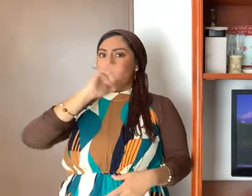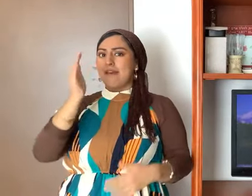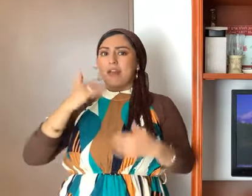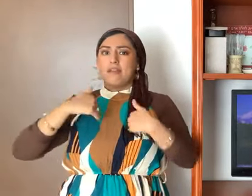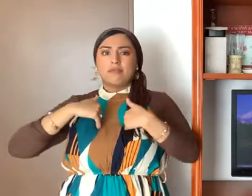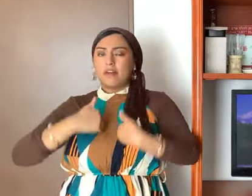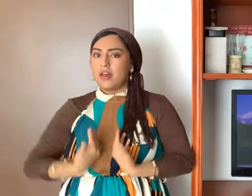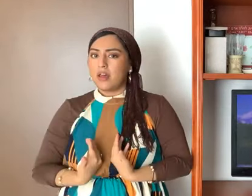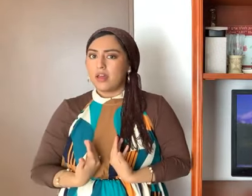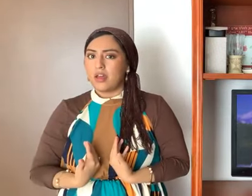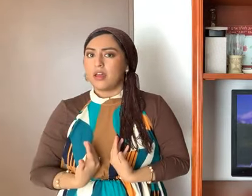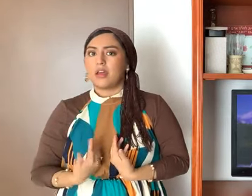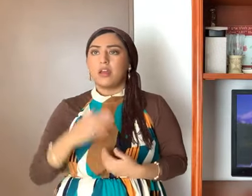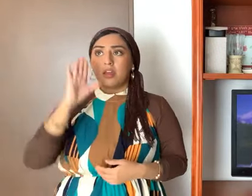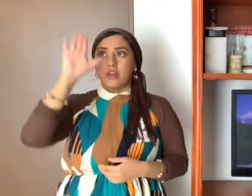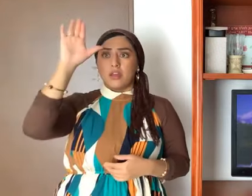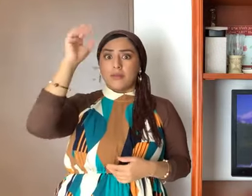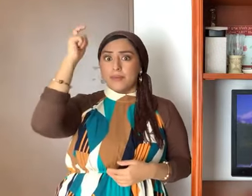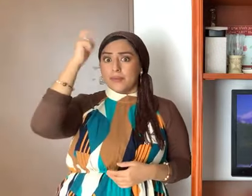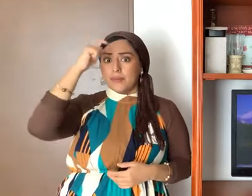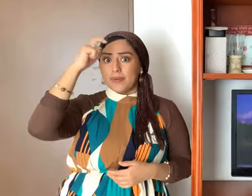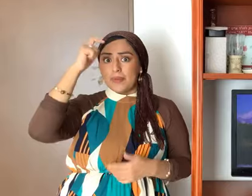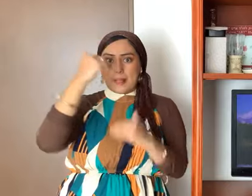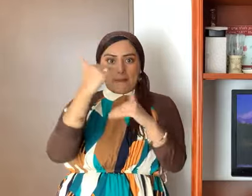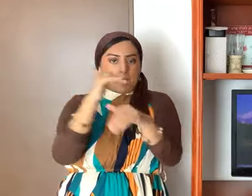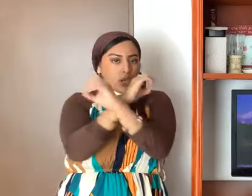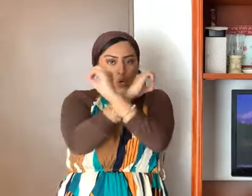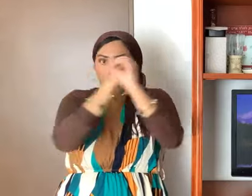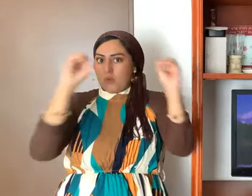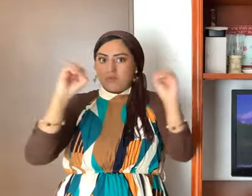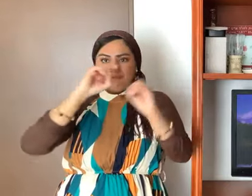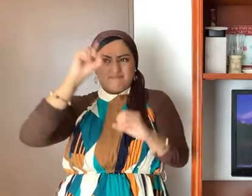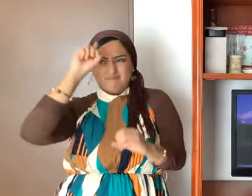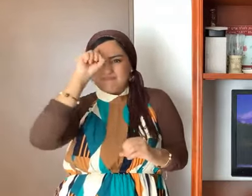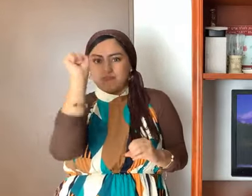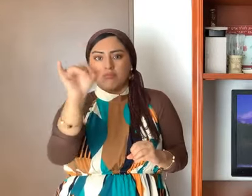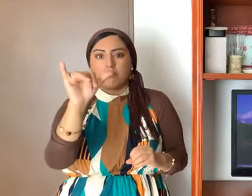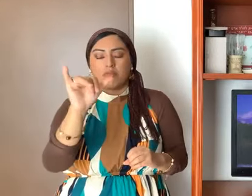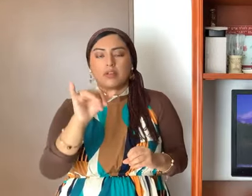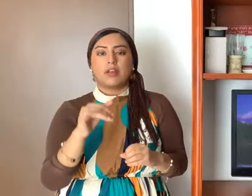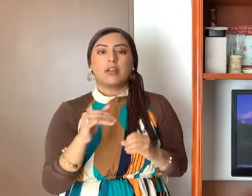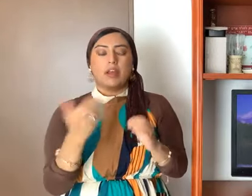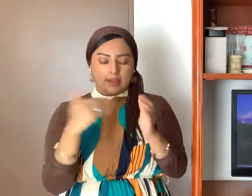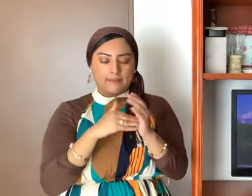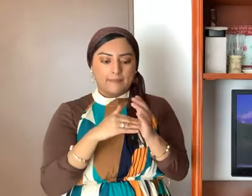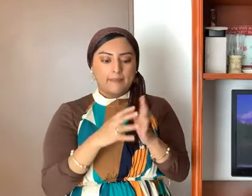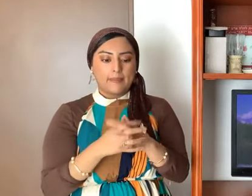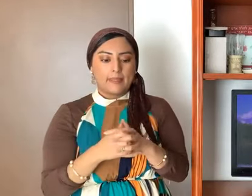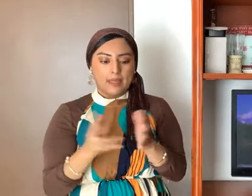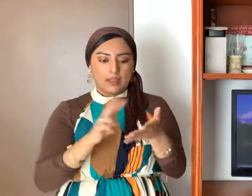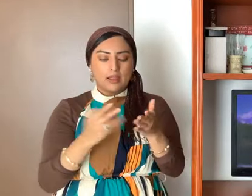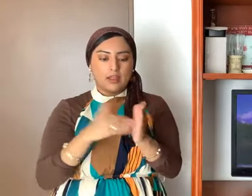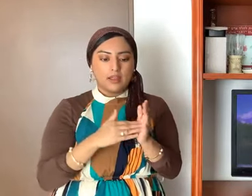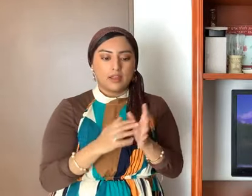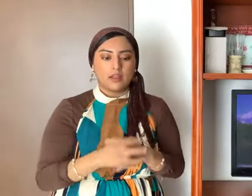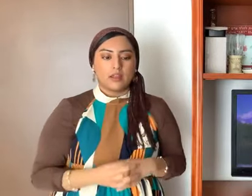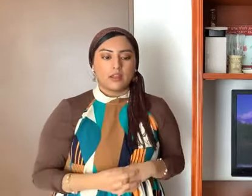con cansancio, y su entendimiento no hay quien lo alcance. Vamos a volverlo a entender, a leer.